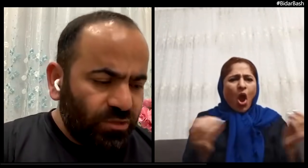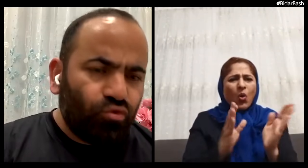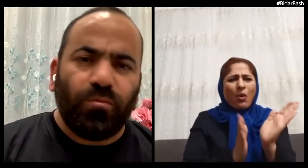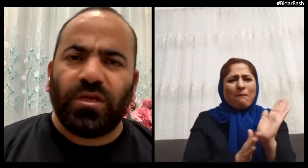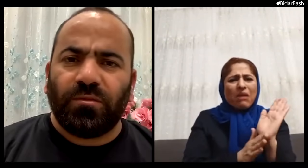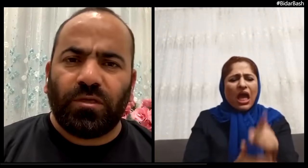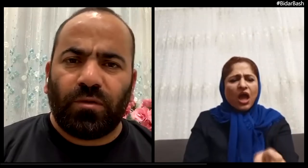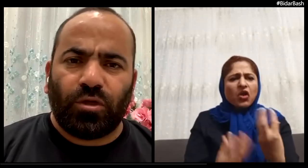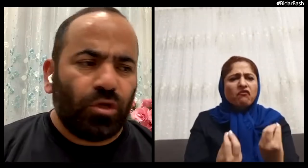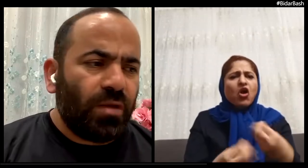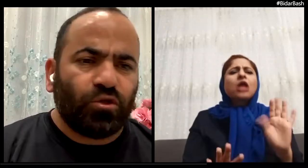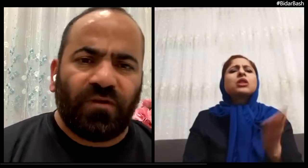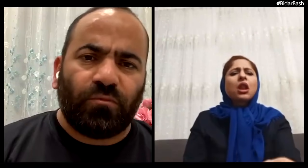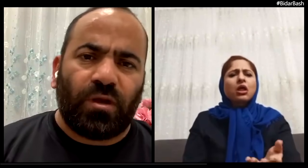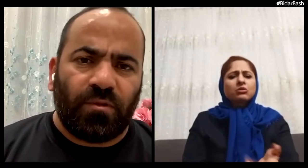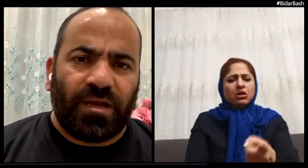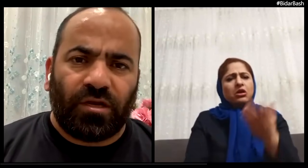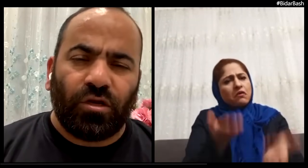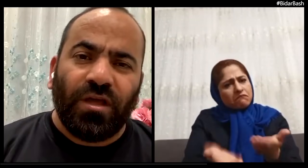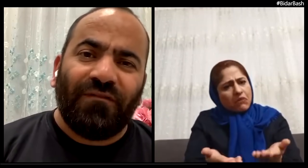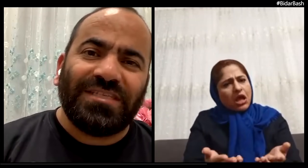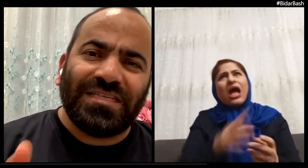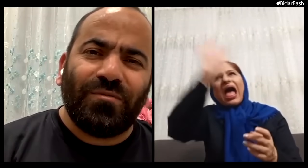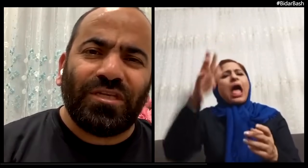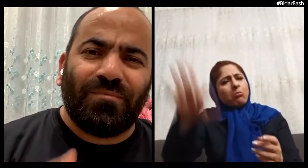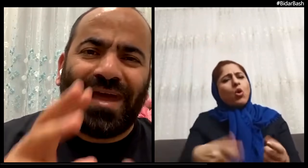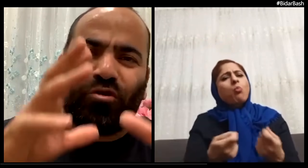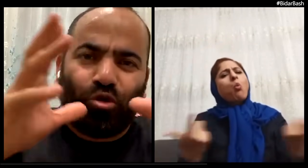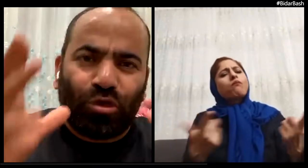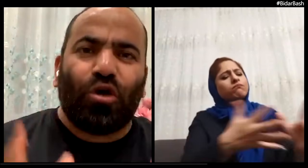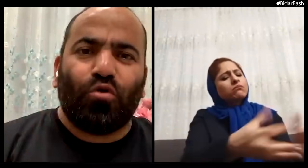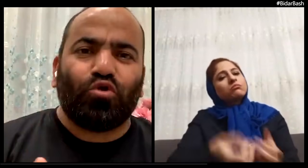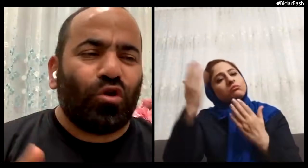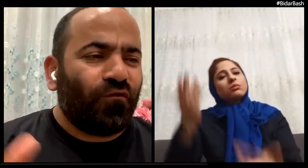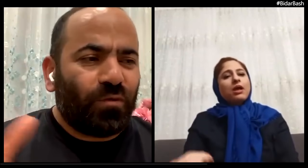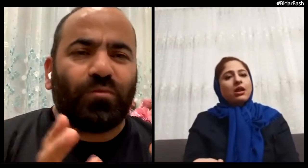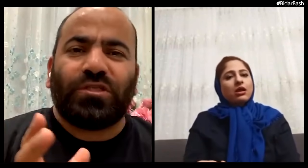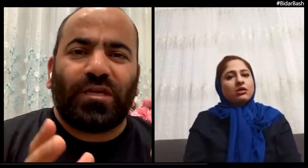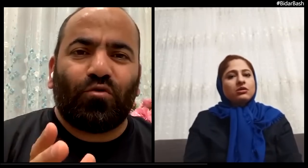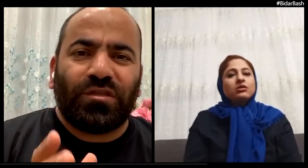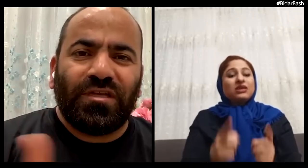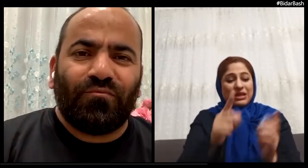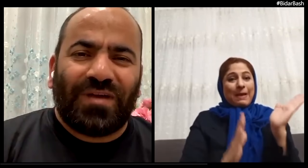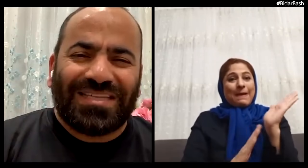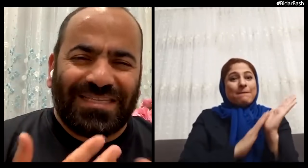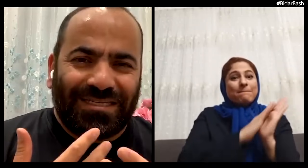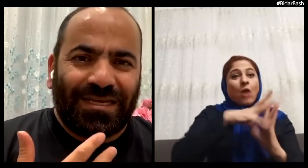اینو کسی پول باری این نمیده، میان همجوری بهم دارن میبرن، و جذاب اینه که برگای روی کاهو چون آفتابی بیشتری